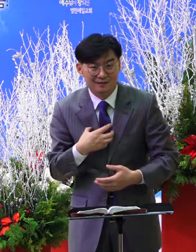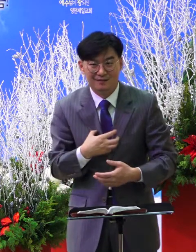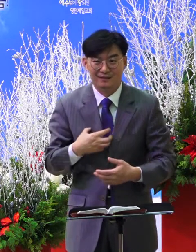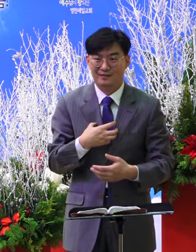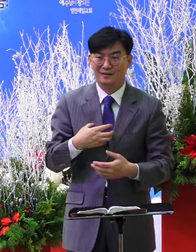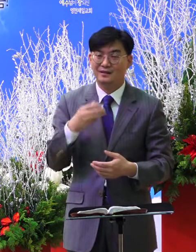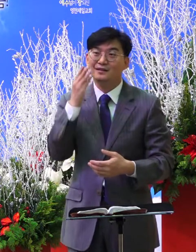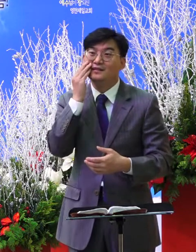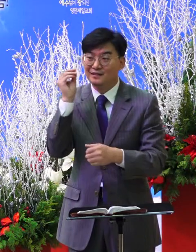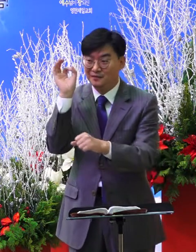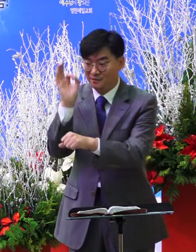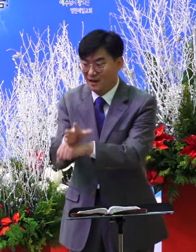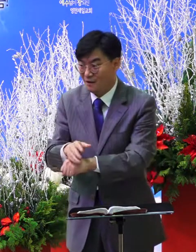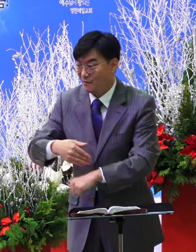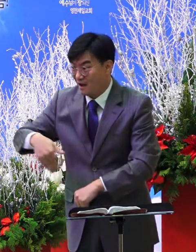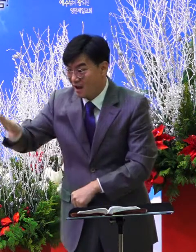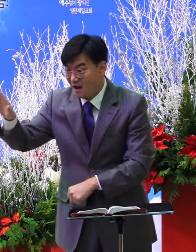맞이하지 못했습니다.